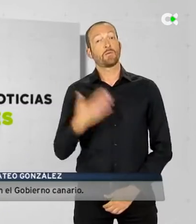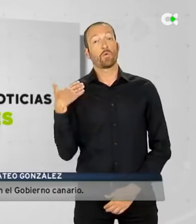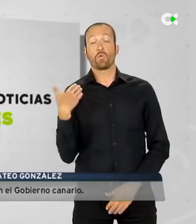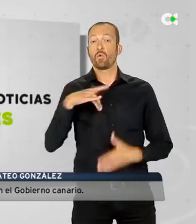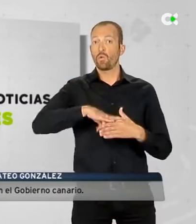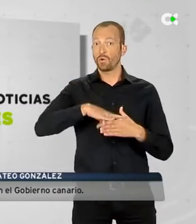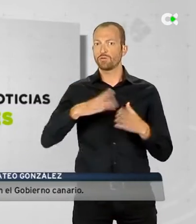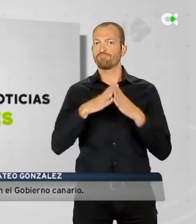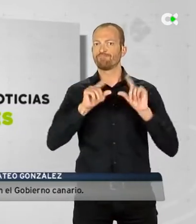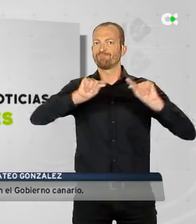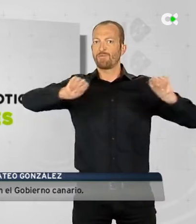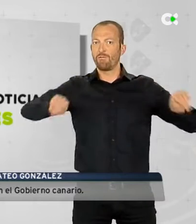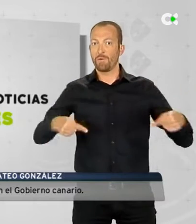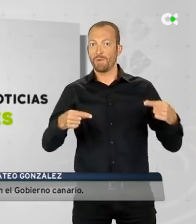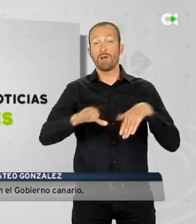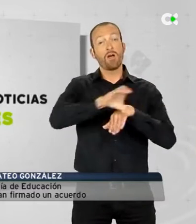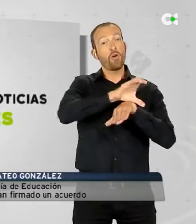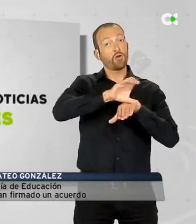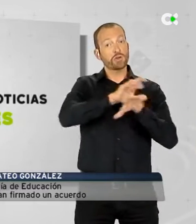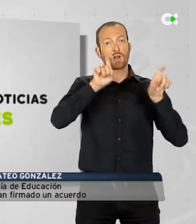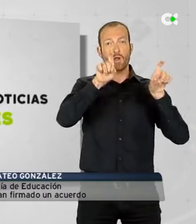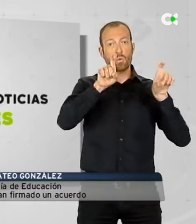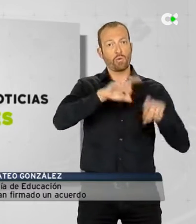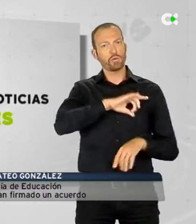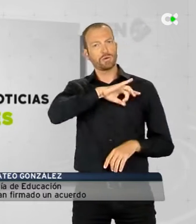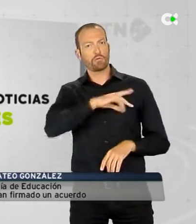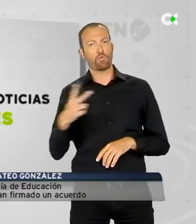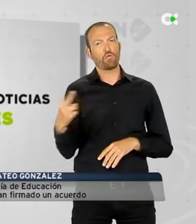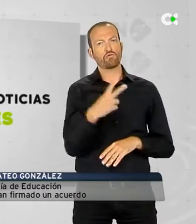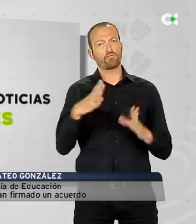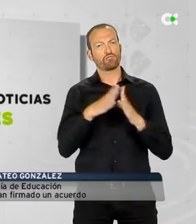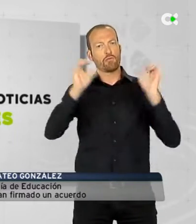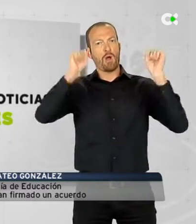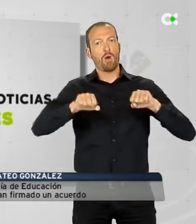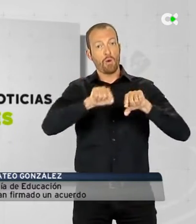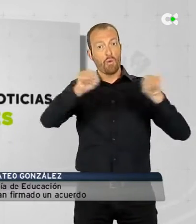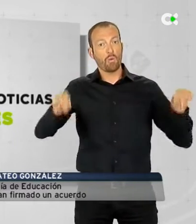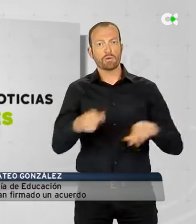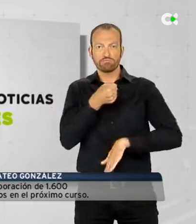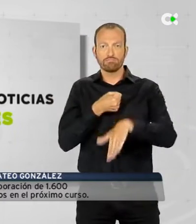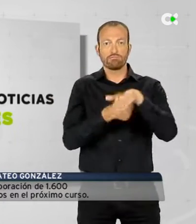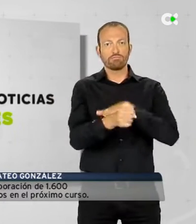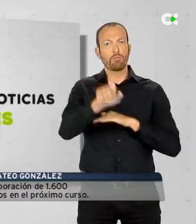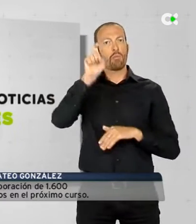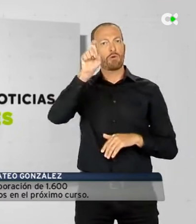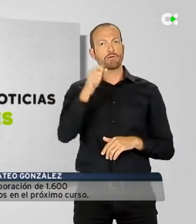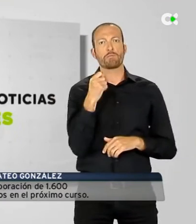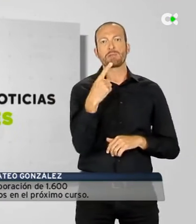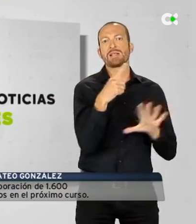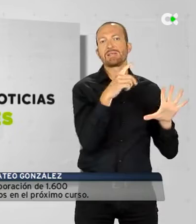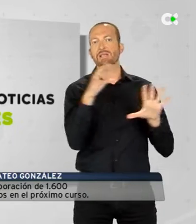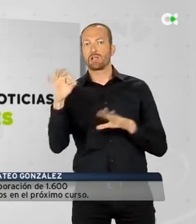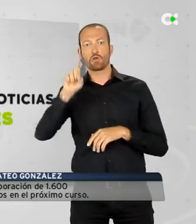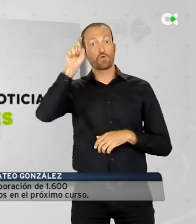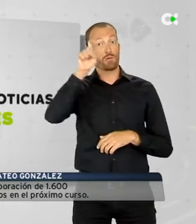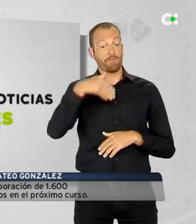Lunes de firma en el gobierno canario. La Consejería de Educación y los sindicatos han firmado un acuerdo para la incorporación de